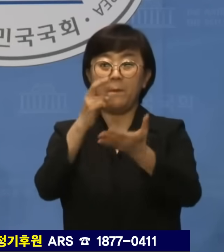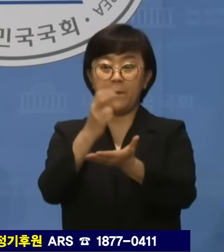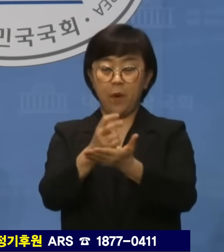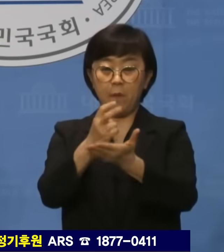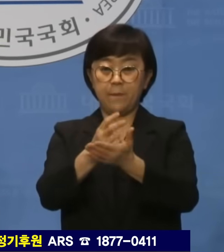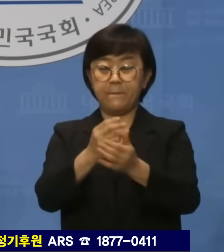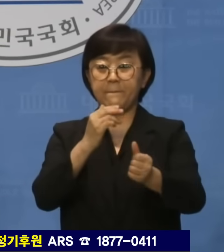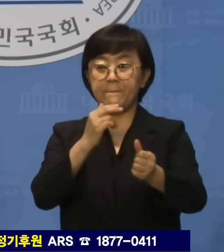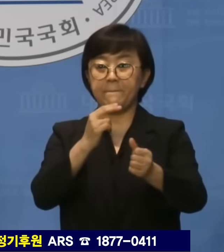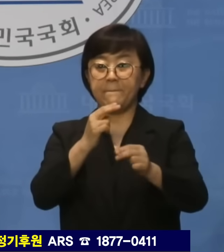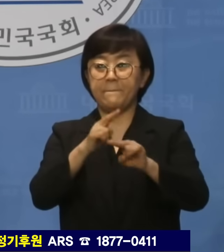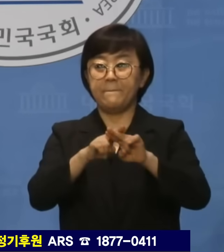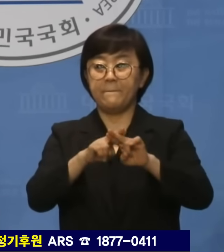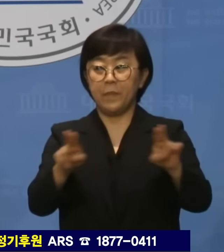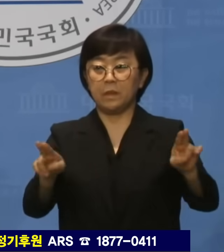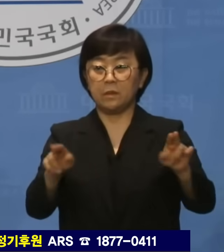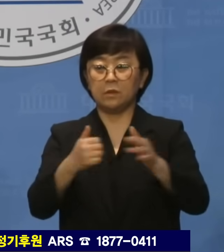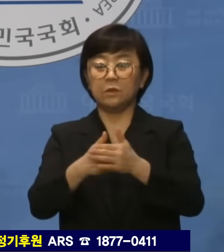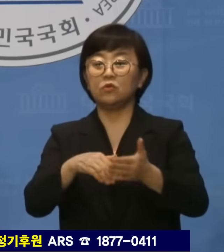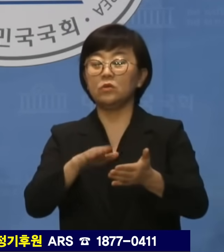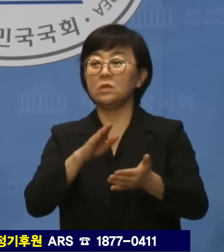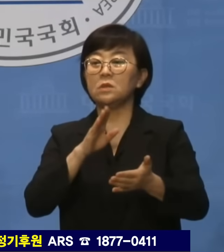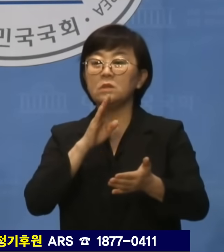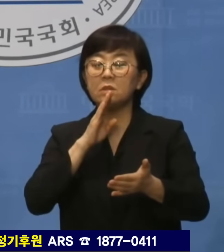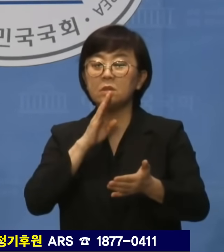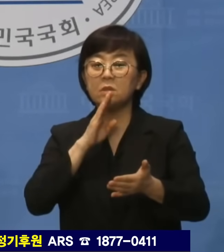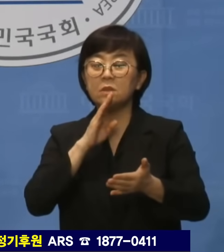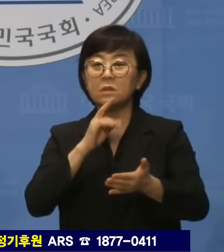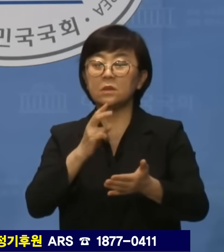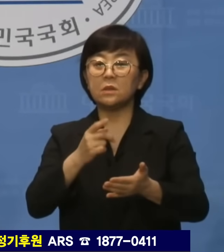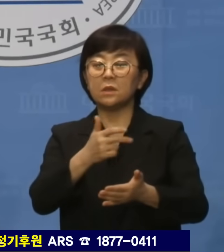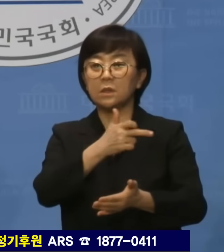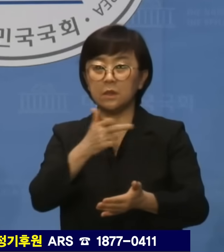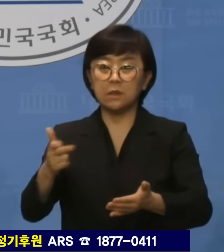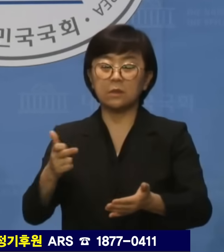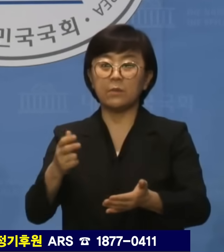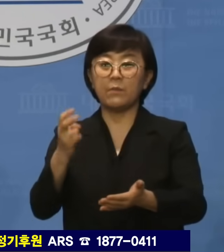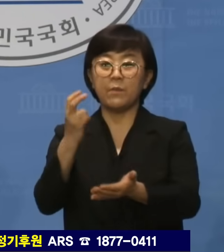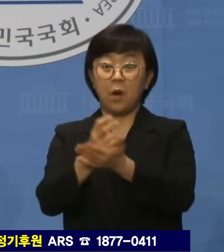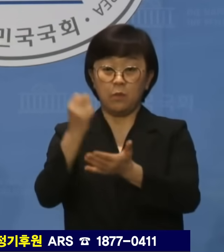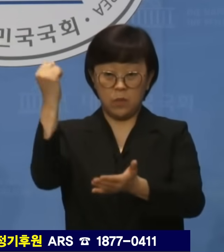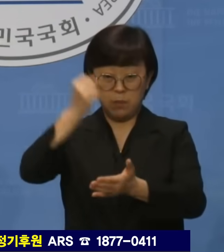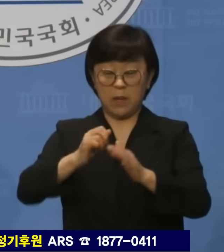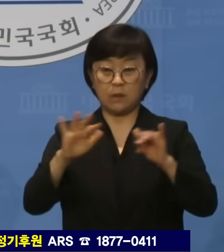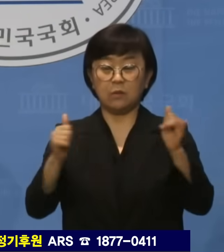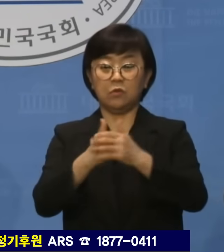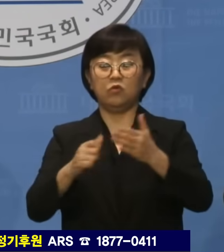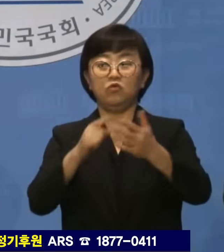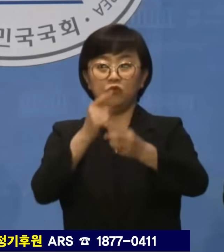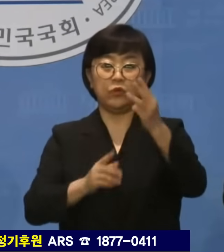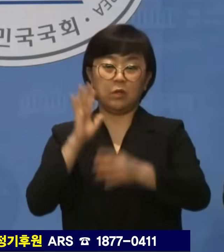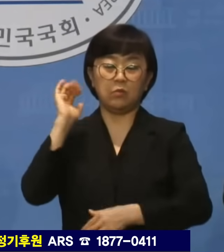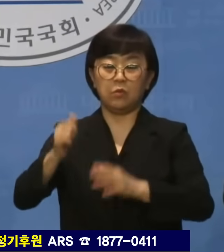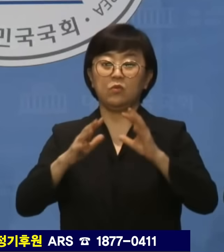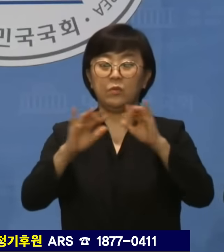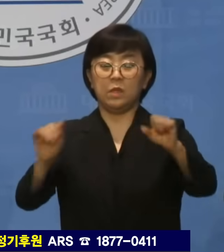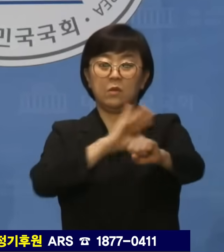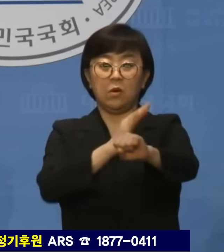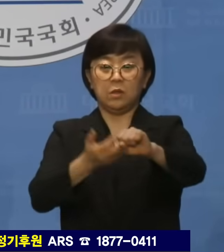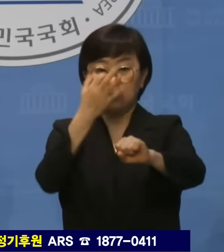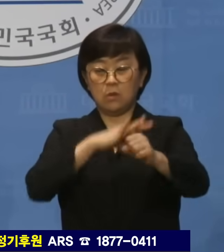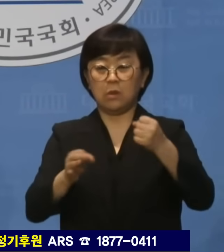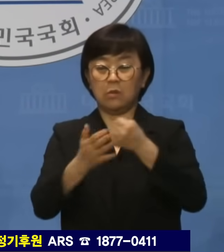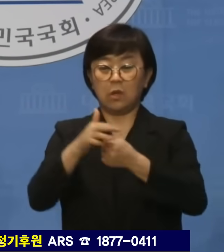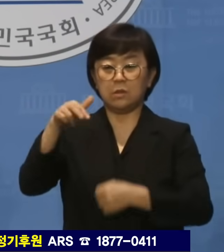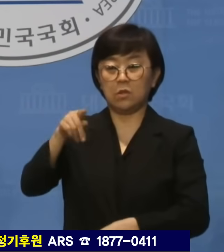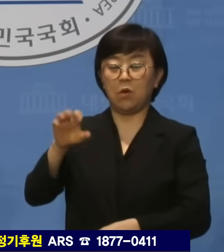파면해야 할 중대 위법 사안입니다. 윤석열 대통령은 지난 9월 국민권익위가